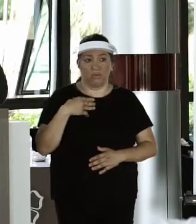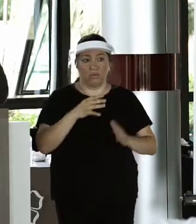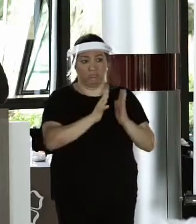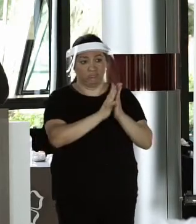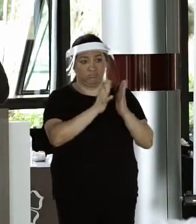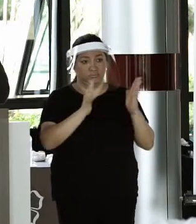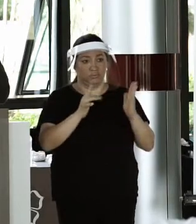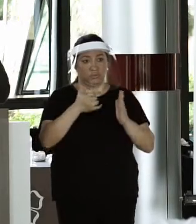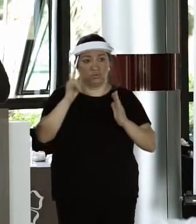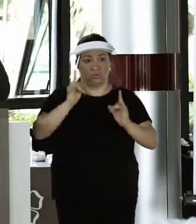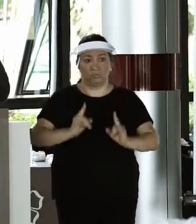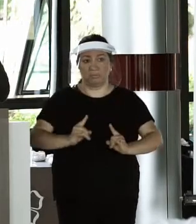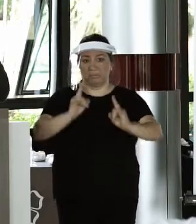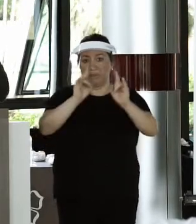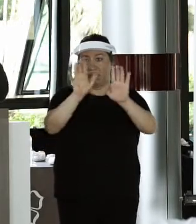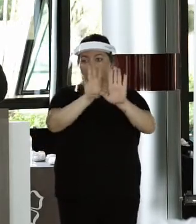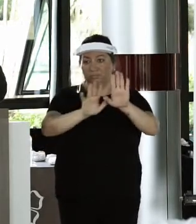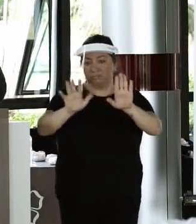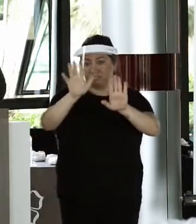restante da fachada.